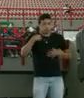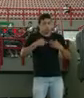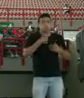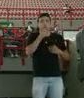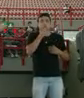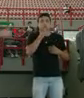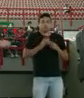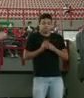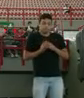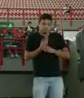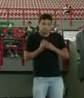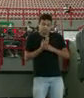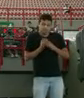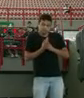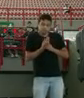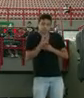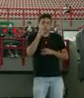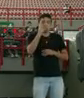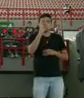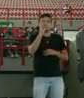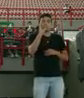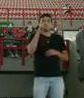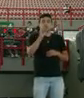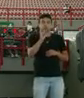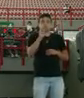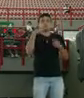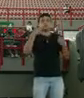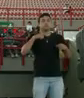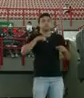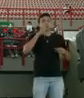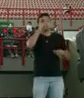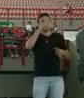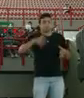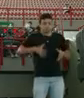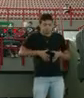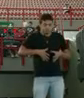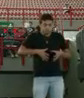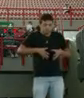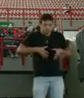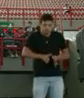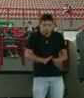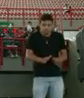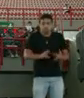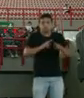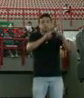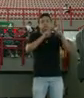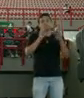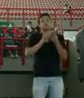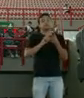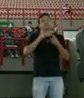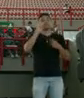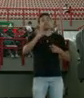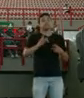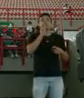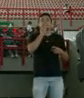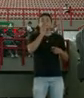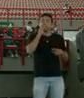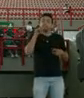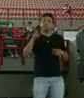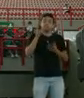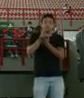ela precisa ter as contrações para poder a criança nascer. Esse mesmo hormônio da contração do